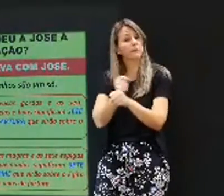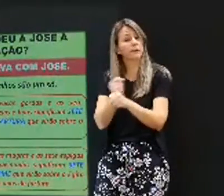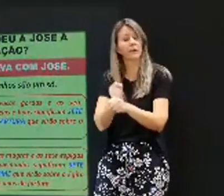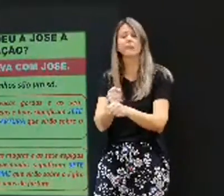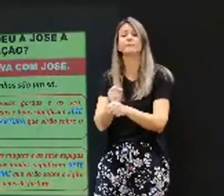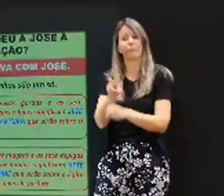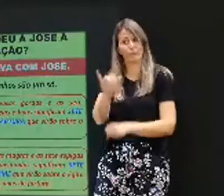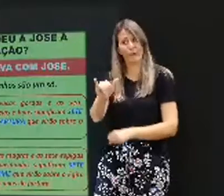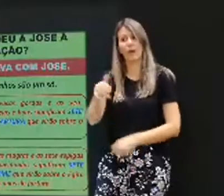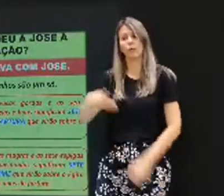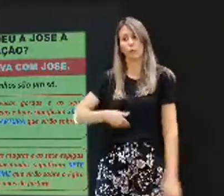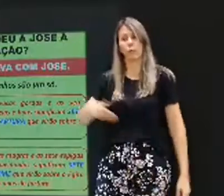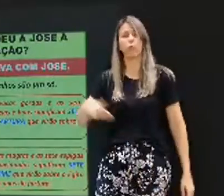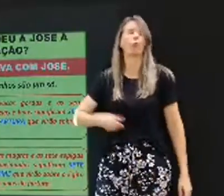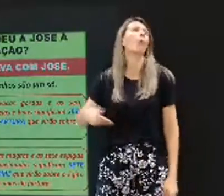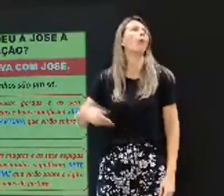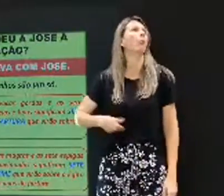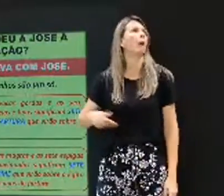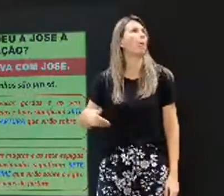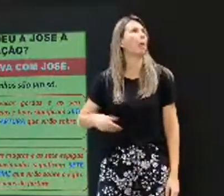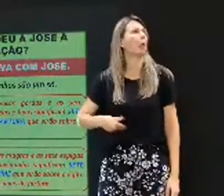anos que haveria fome,